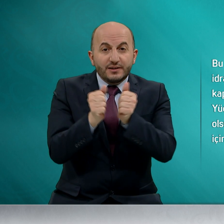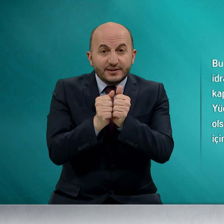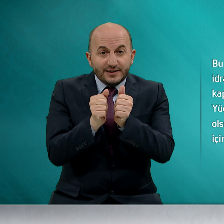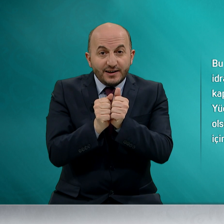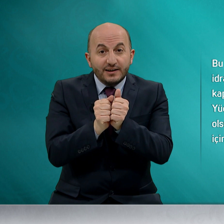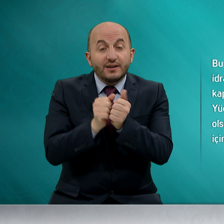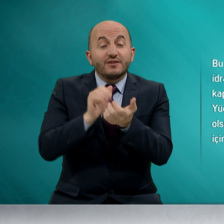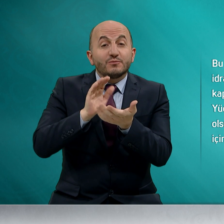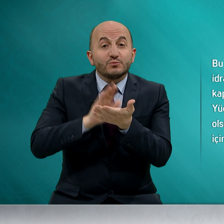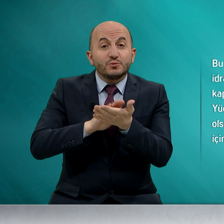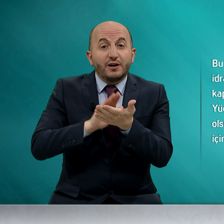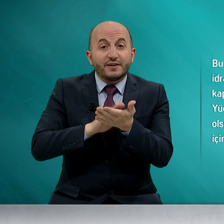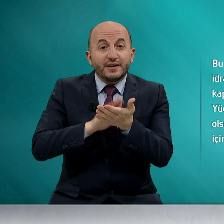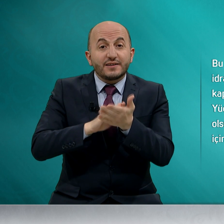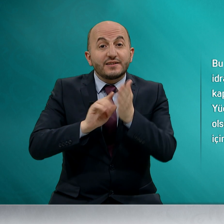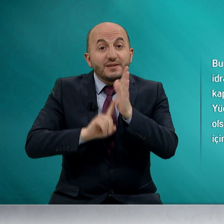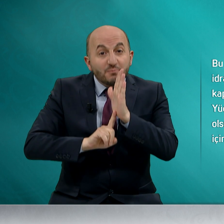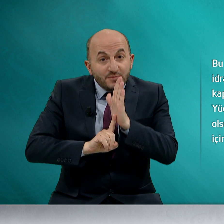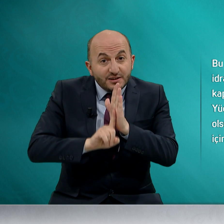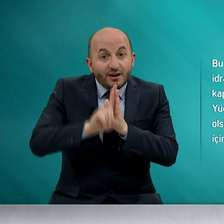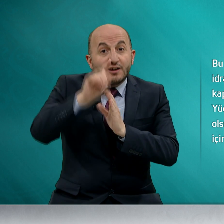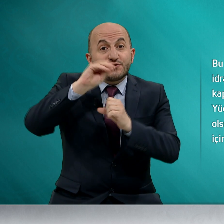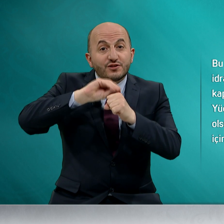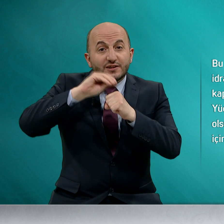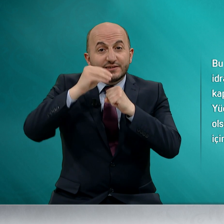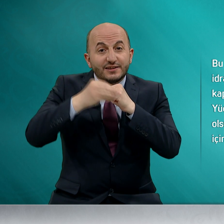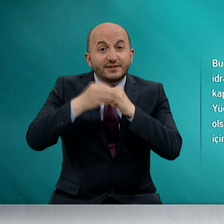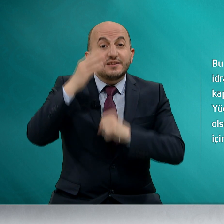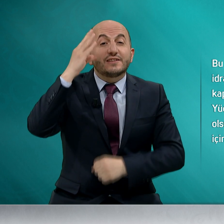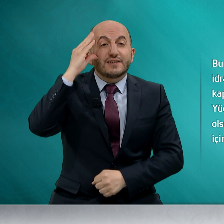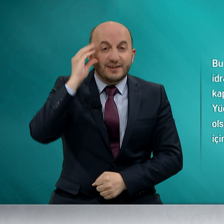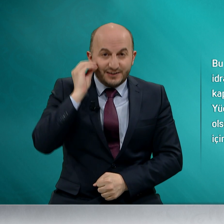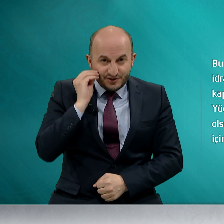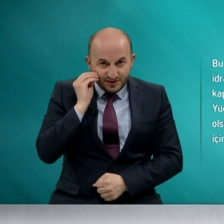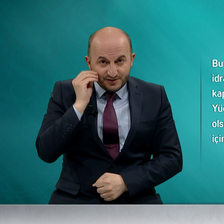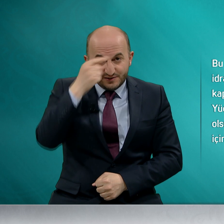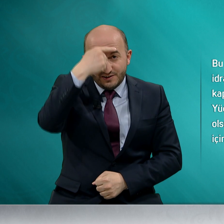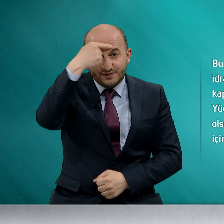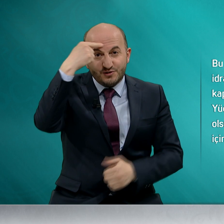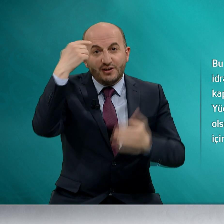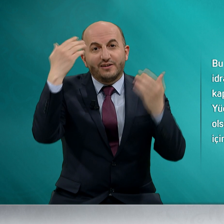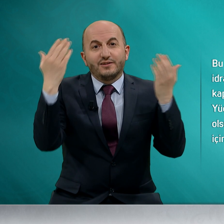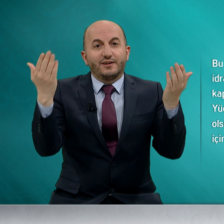birlikte mübarek Miraç kandilini idrak edeceğiz inşallah.